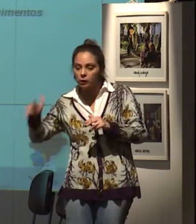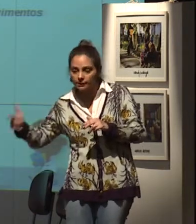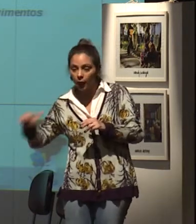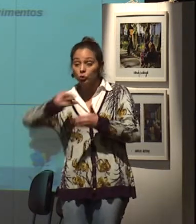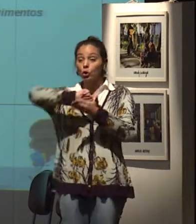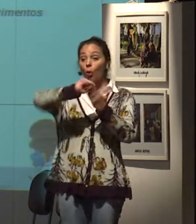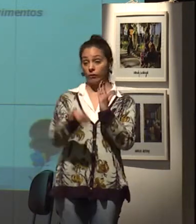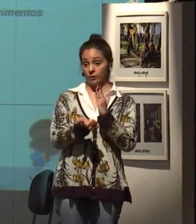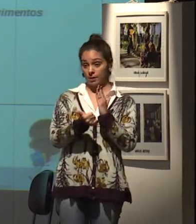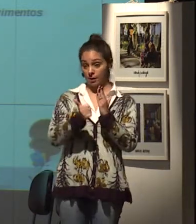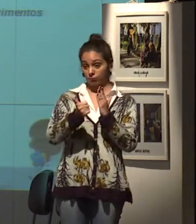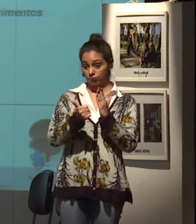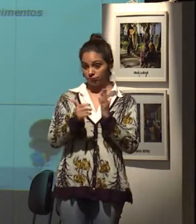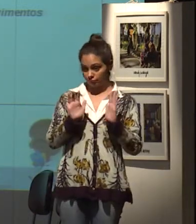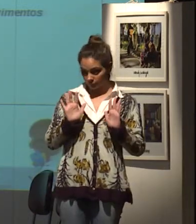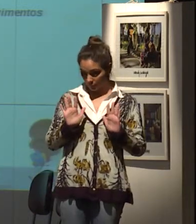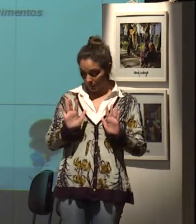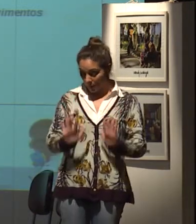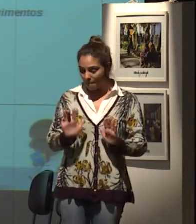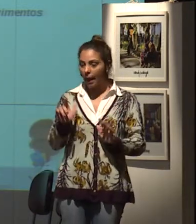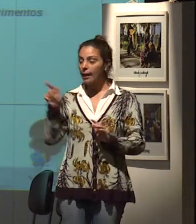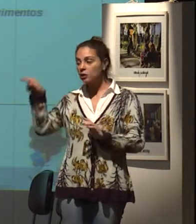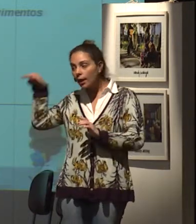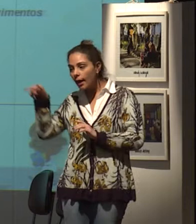pensava que a rima era apenas repetição de configuração de mãos.